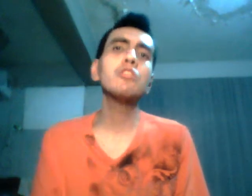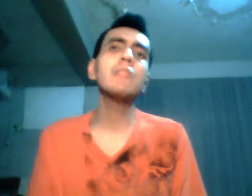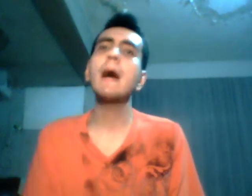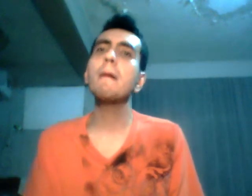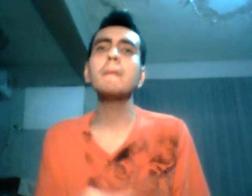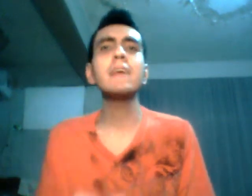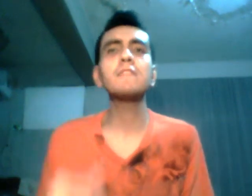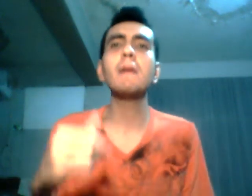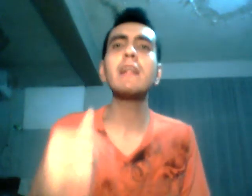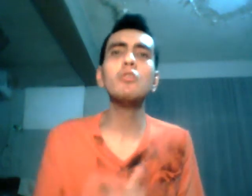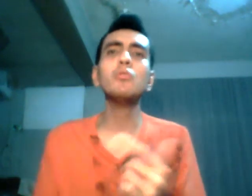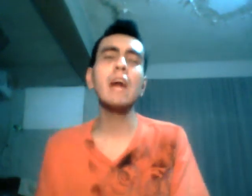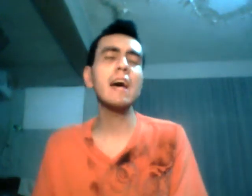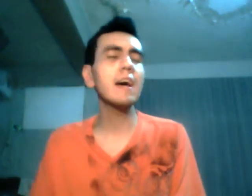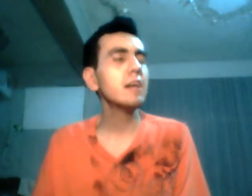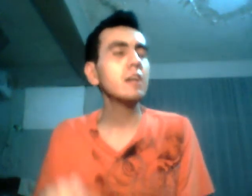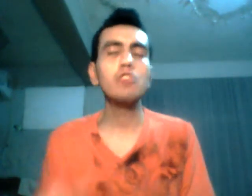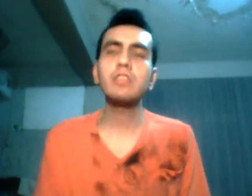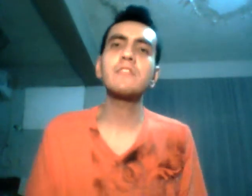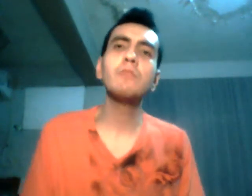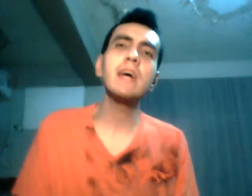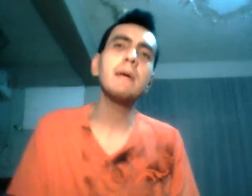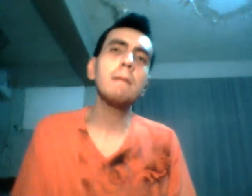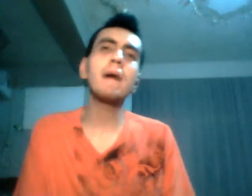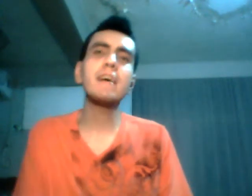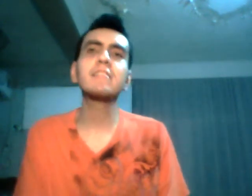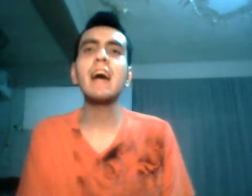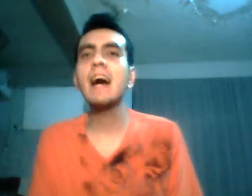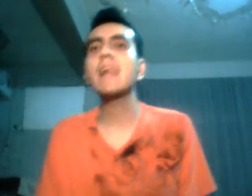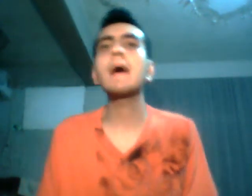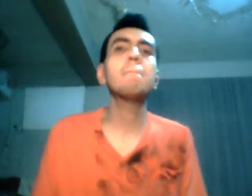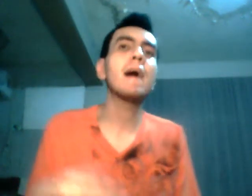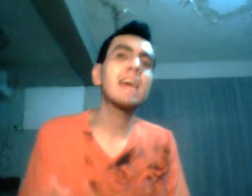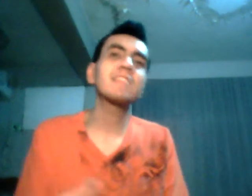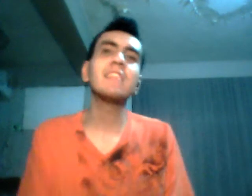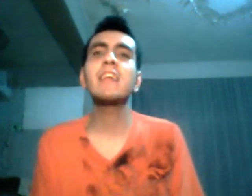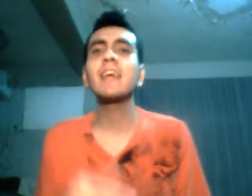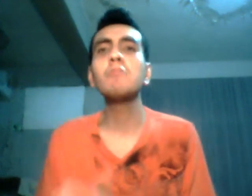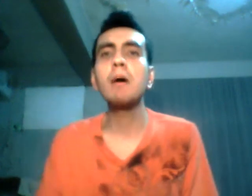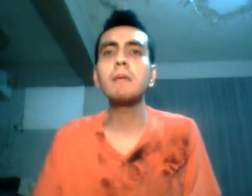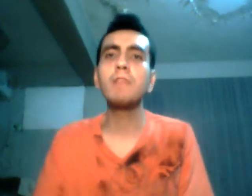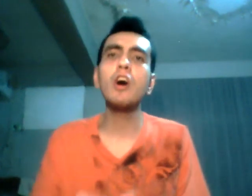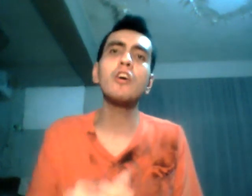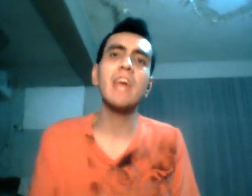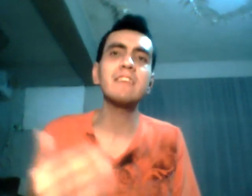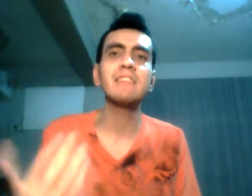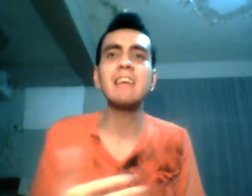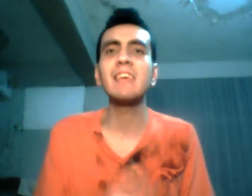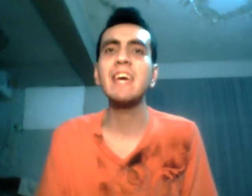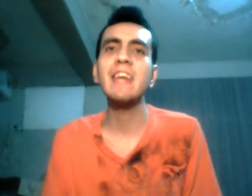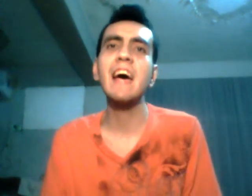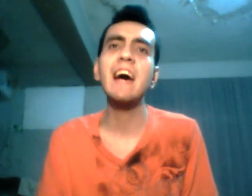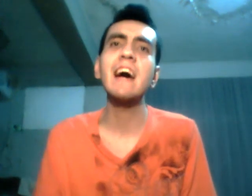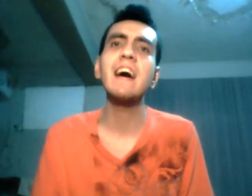una misma luna. Y otras 9 pasarán para sentir que nuevas flores